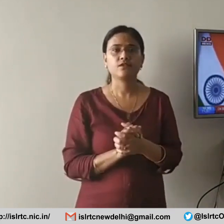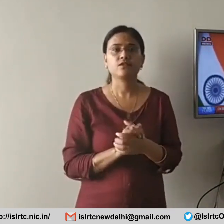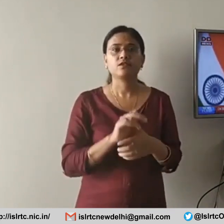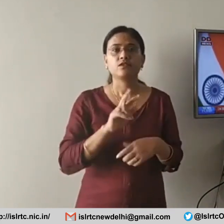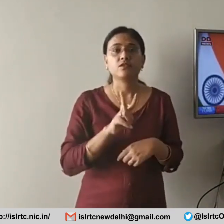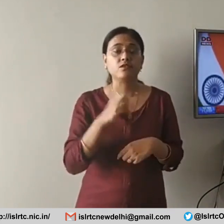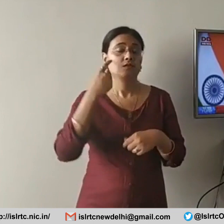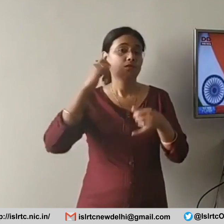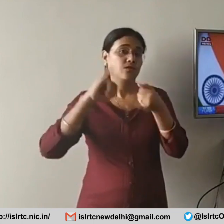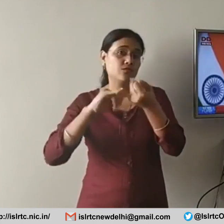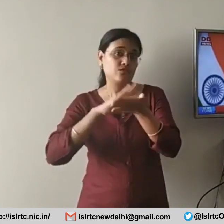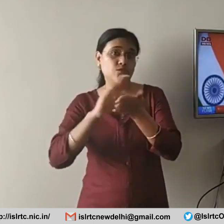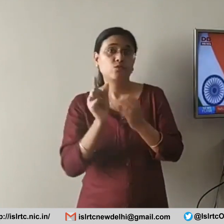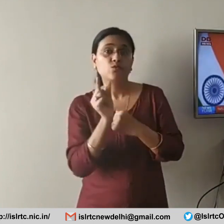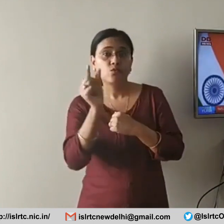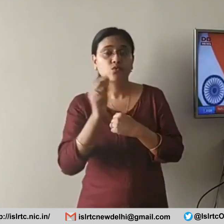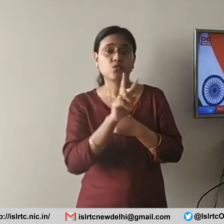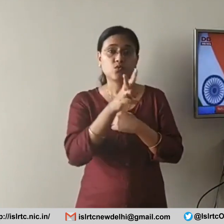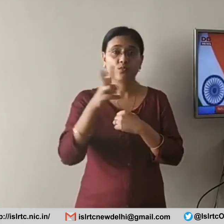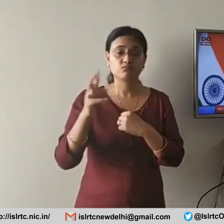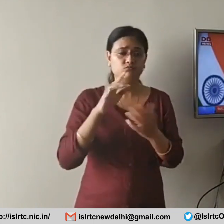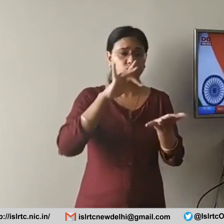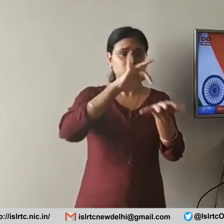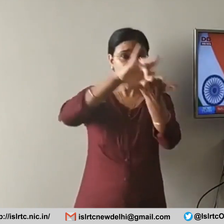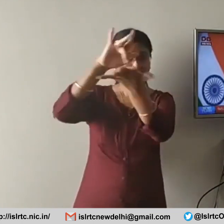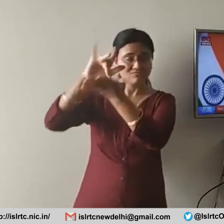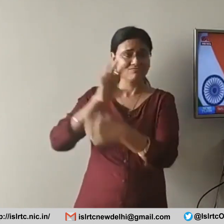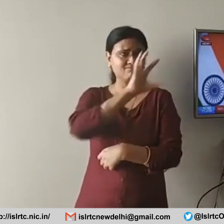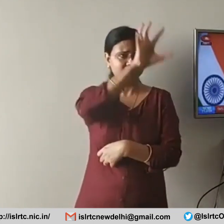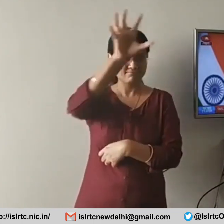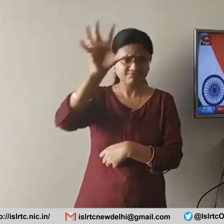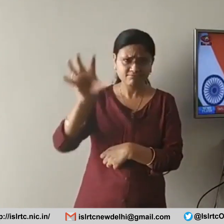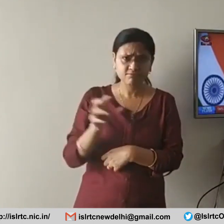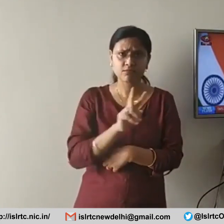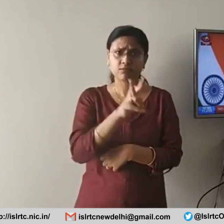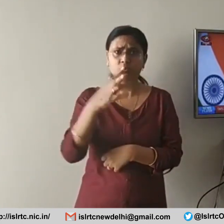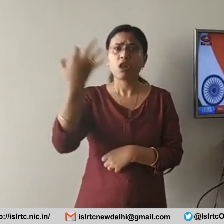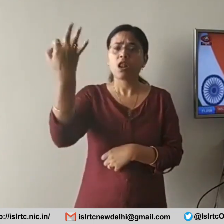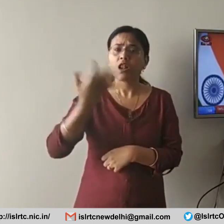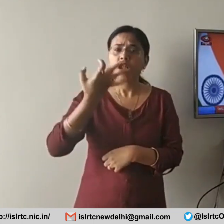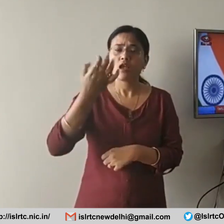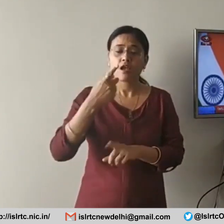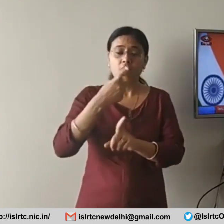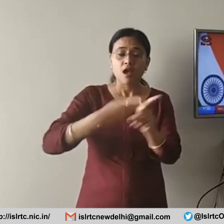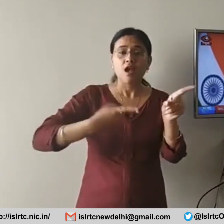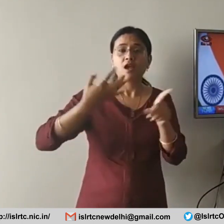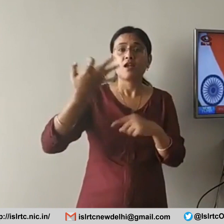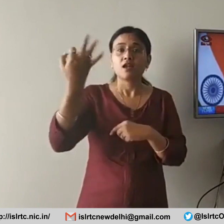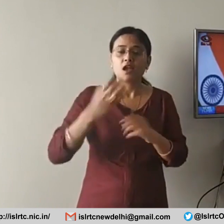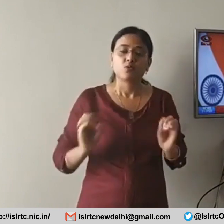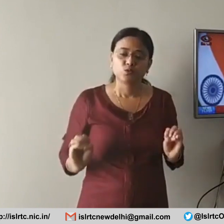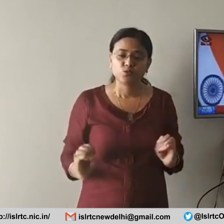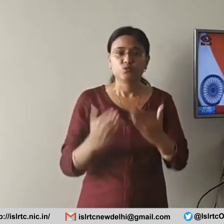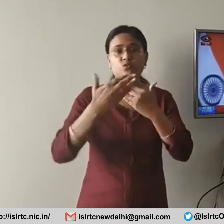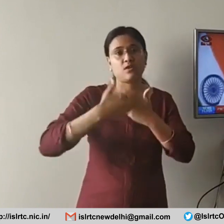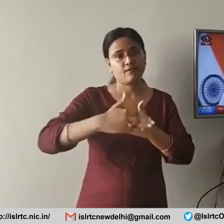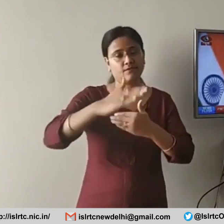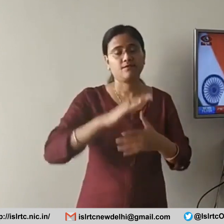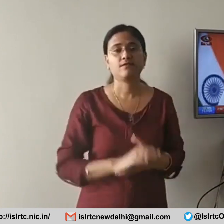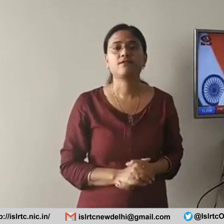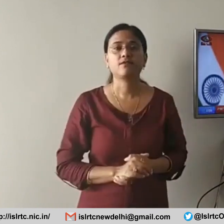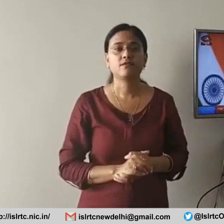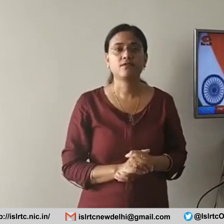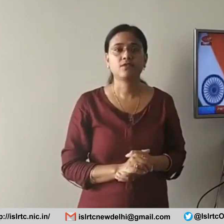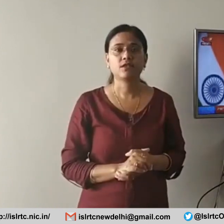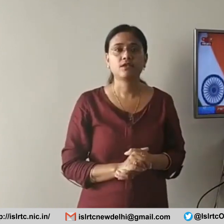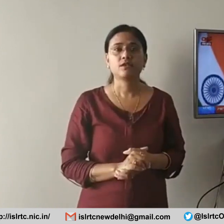बिहू के साथ अनेक राज्यों में नए वर्ष की शुरुआत हुई